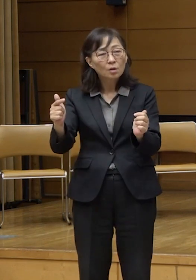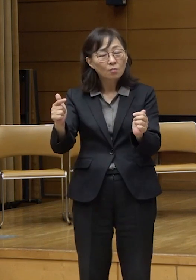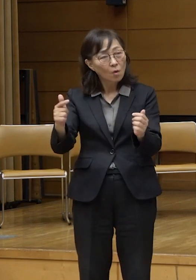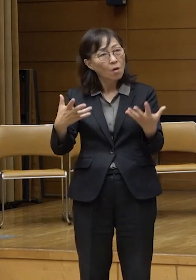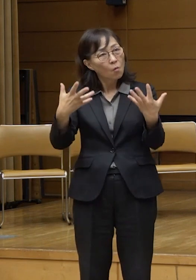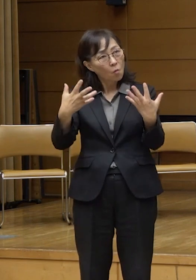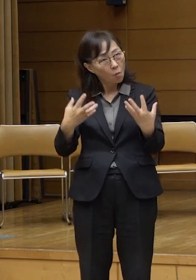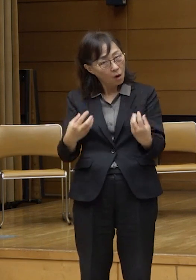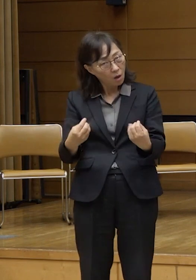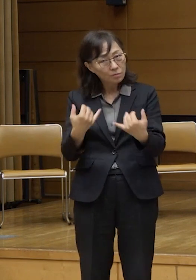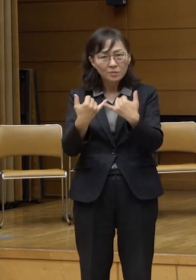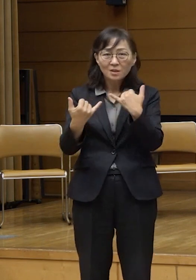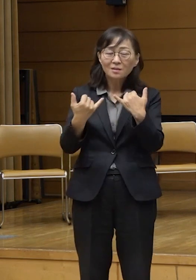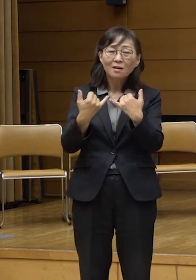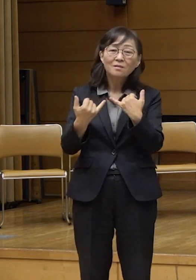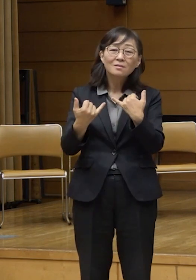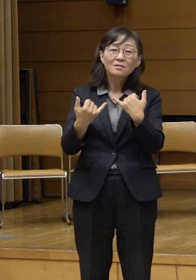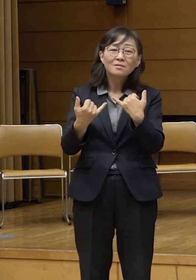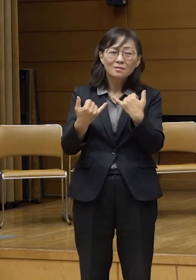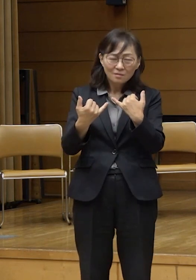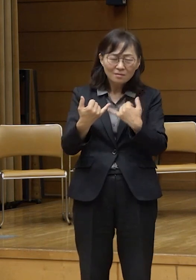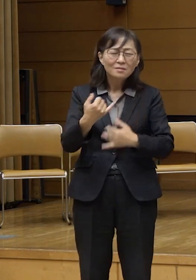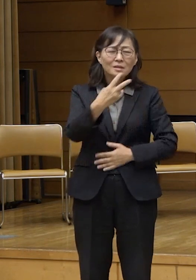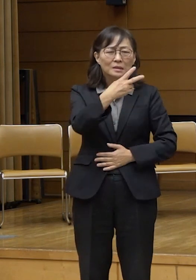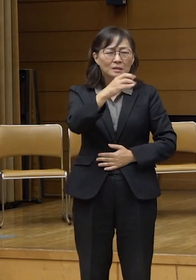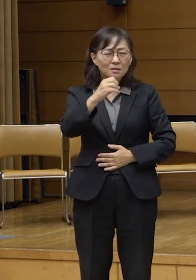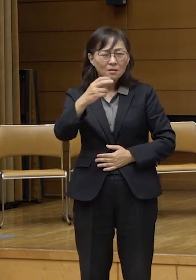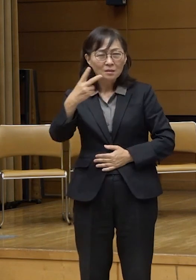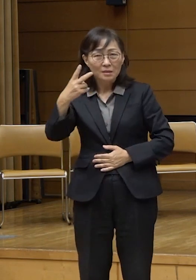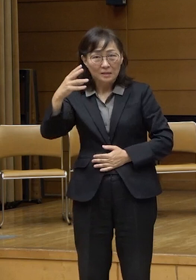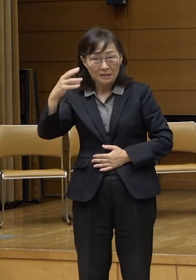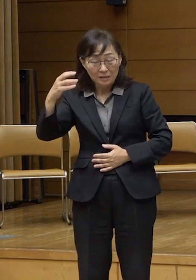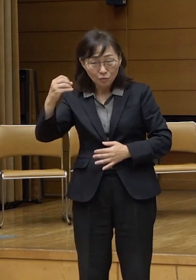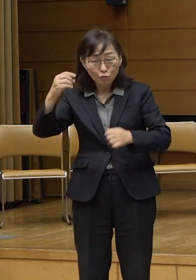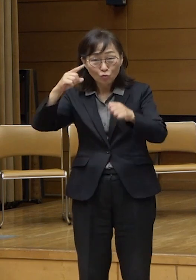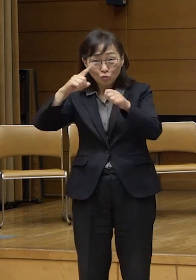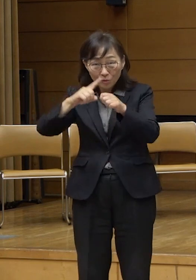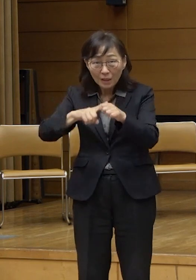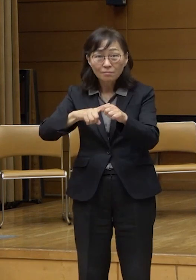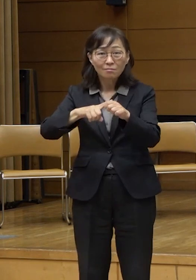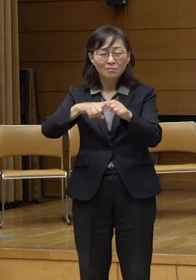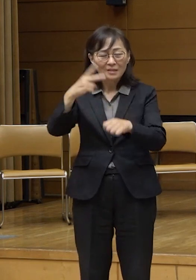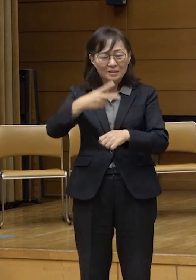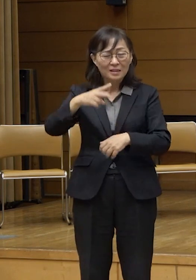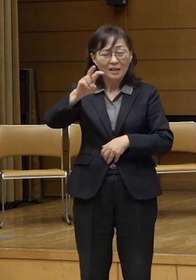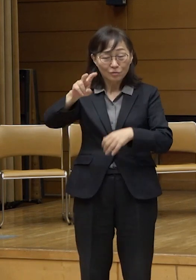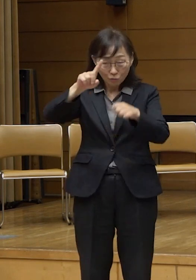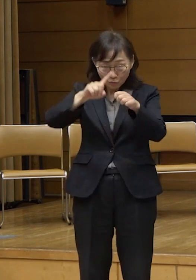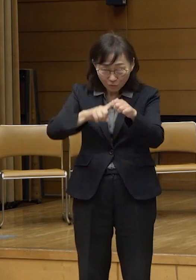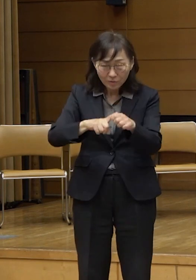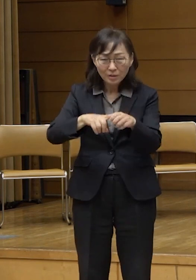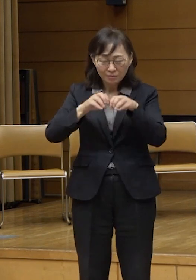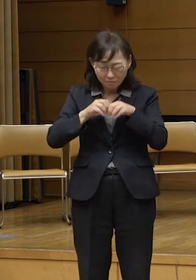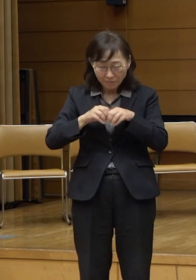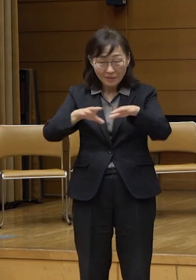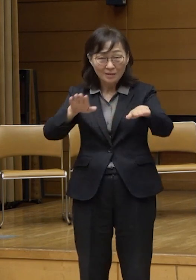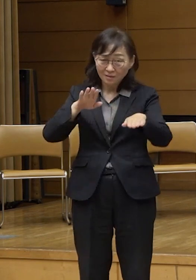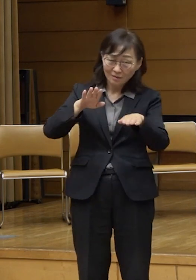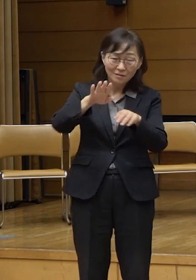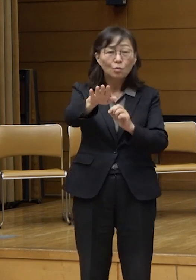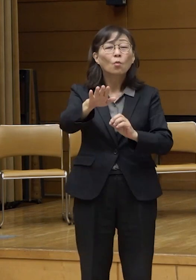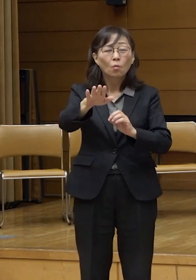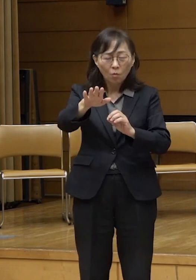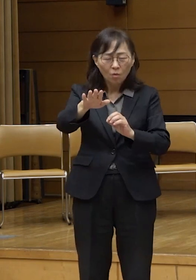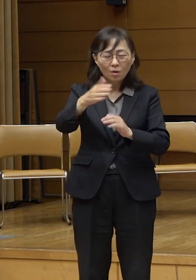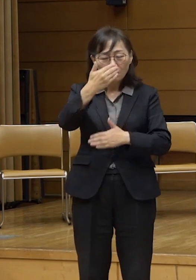ども、2020年の感染拡大以降、振り返りつつ、今の率直な気持ちをお伺い